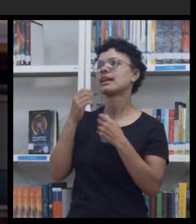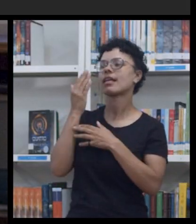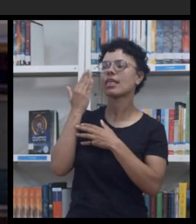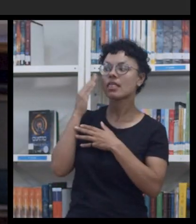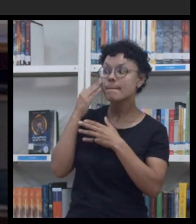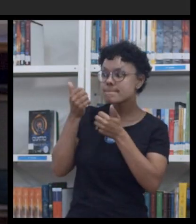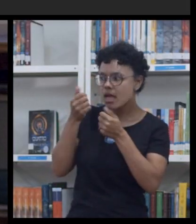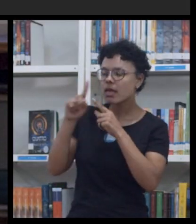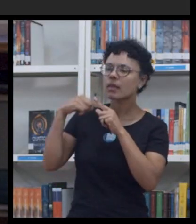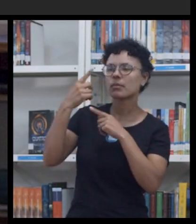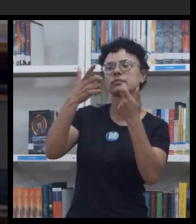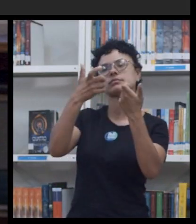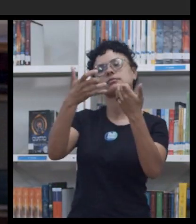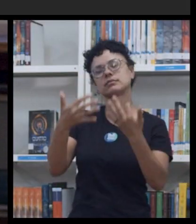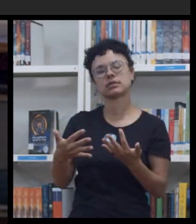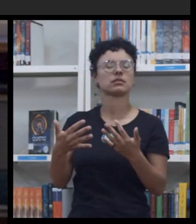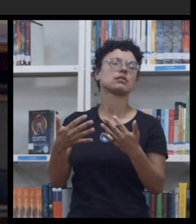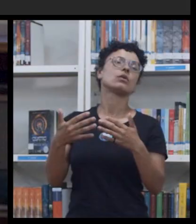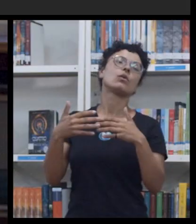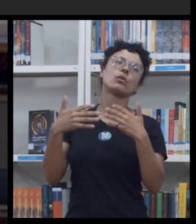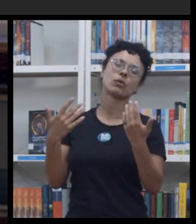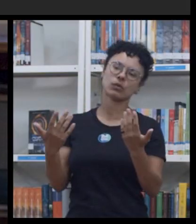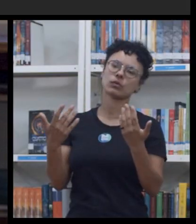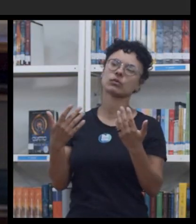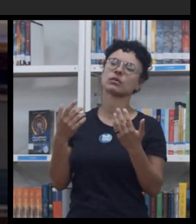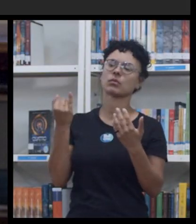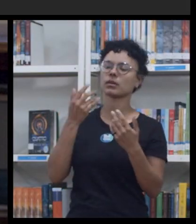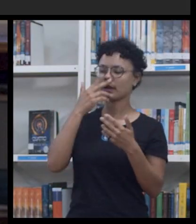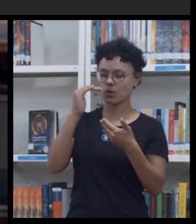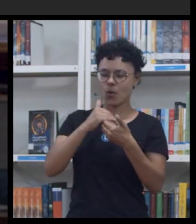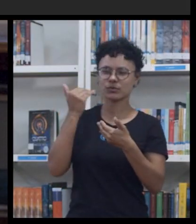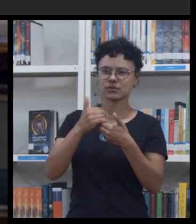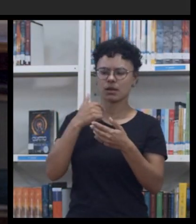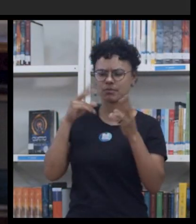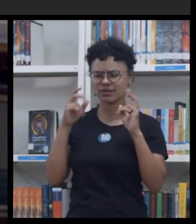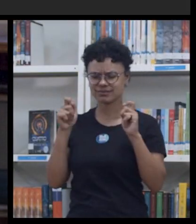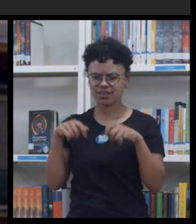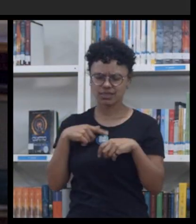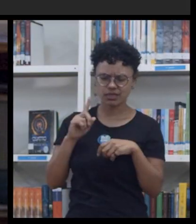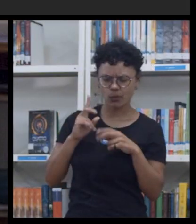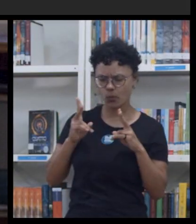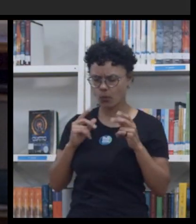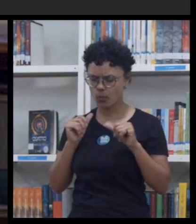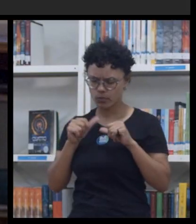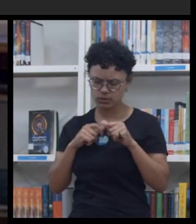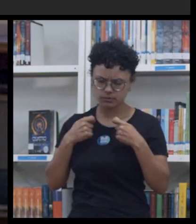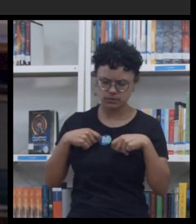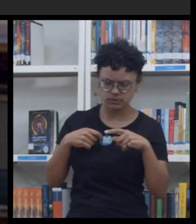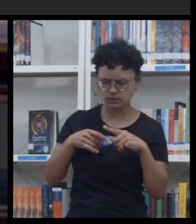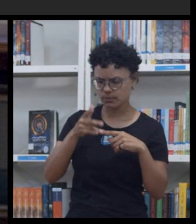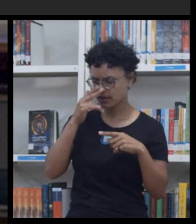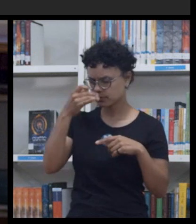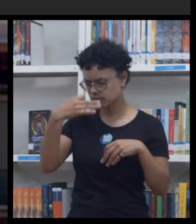melhor para falar. Né? Tem coisas, então, se dê esses conselhos, se escute. Né? Então, eu estou